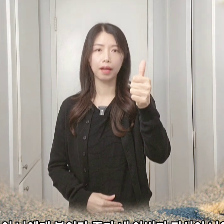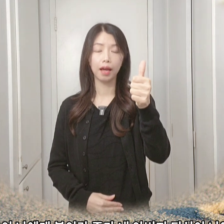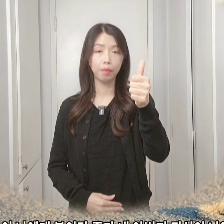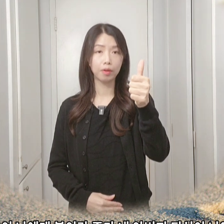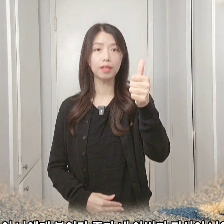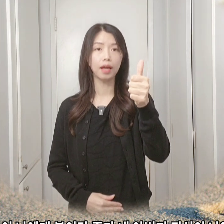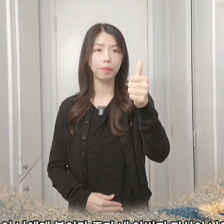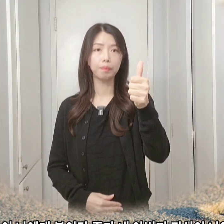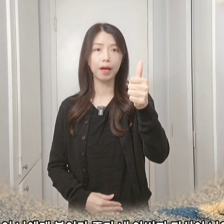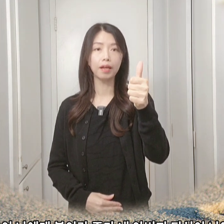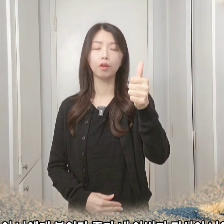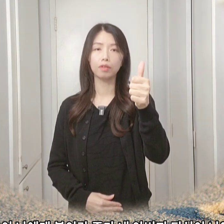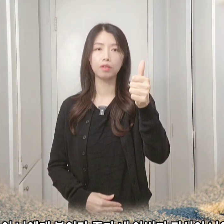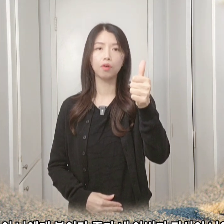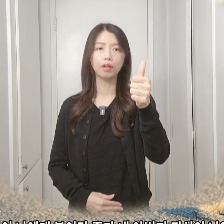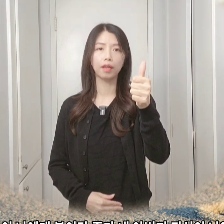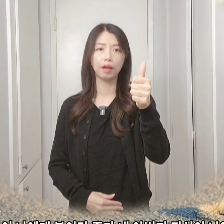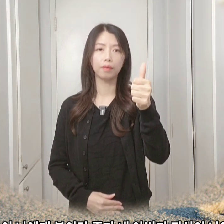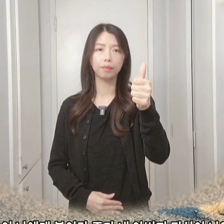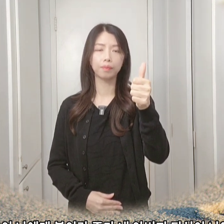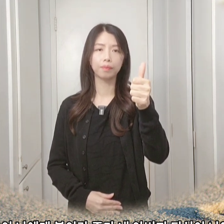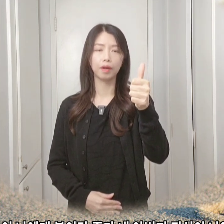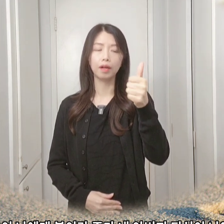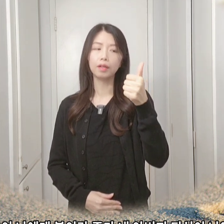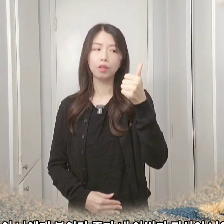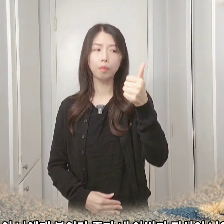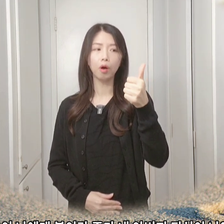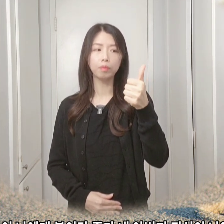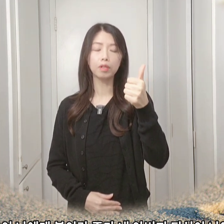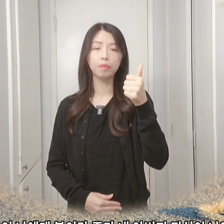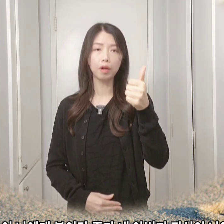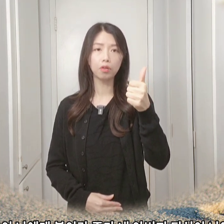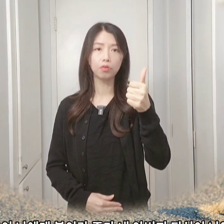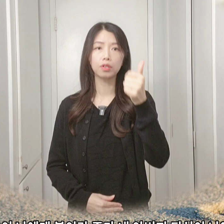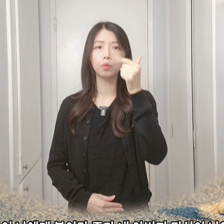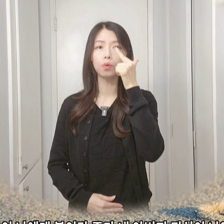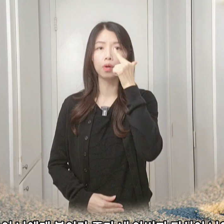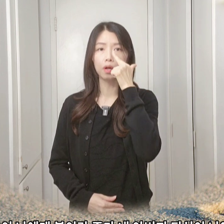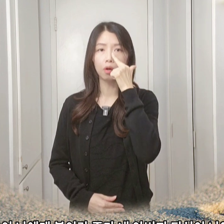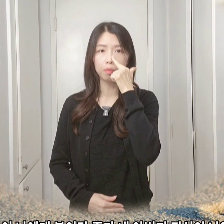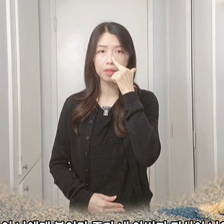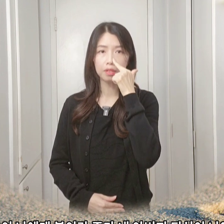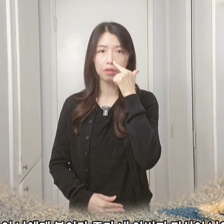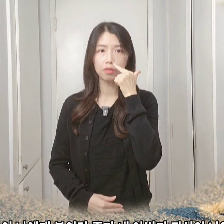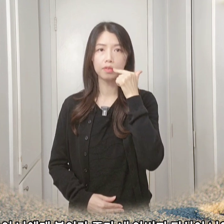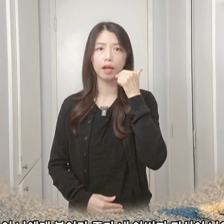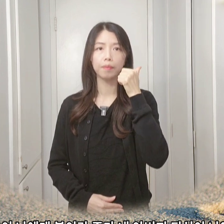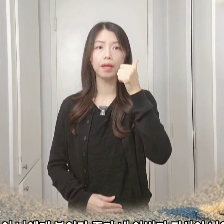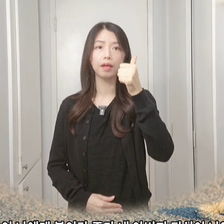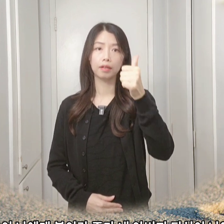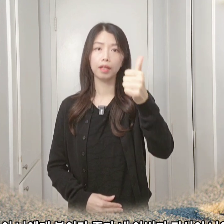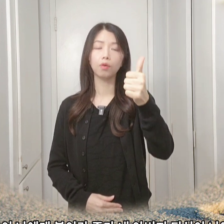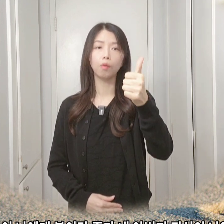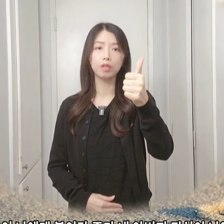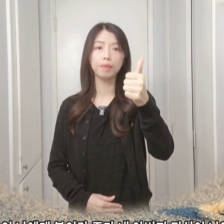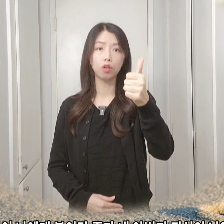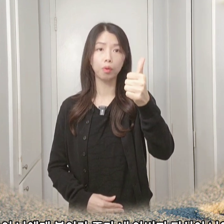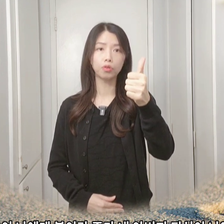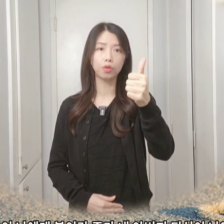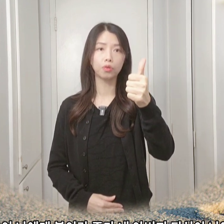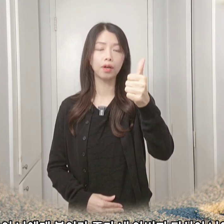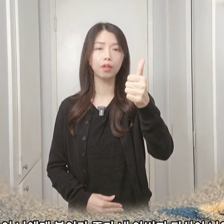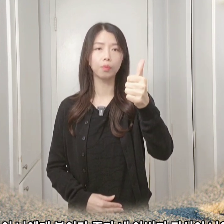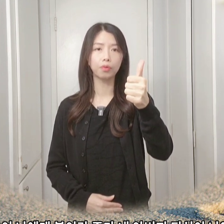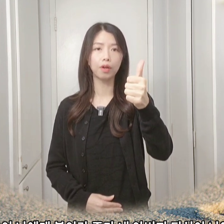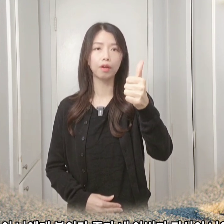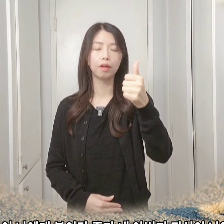됩니다. 아버지, 아빠 이런 뜻의 수어가 돼요. 처음에 엄지를 펼쳐주시고 검지 스쳐주신 다음에 그대로 검지만